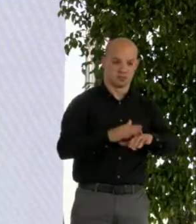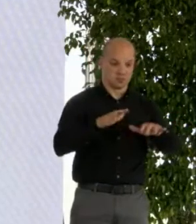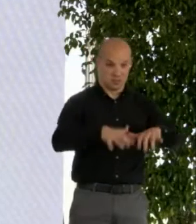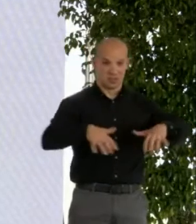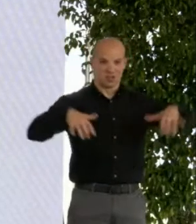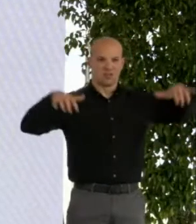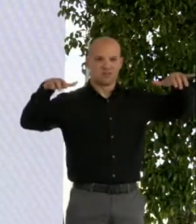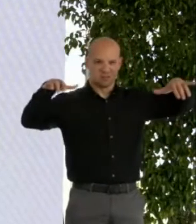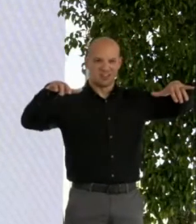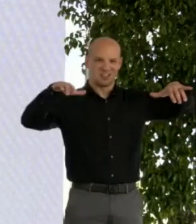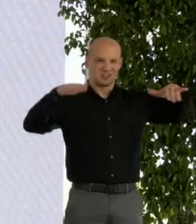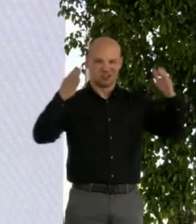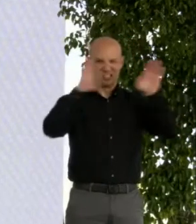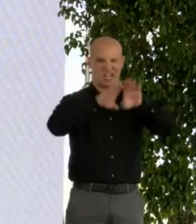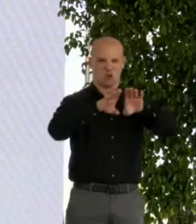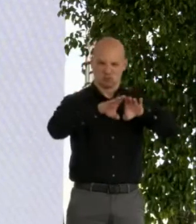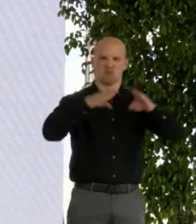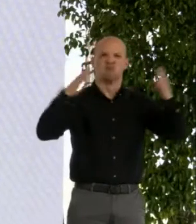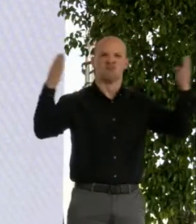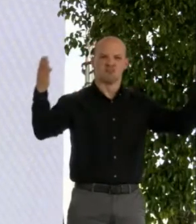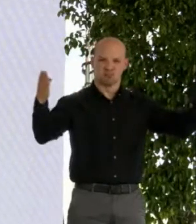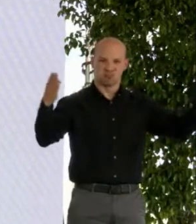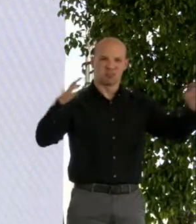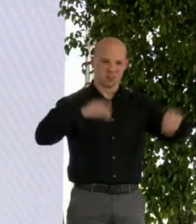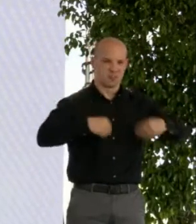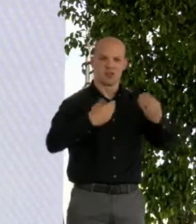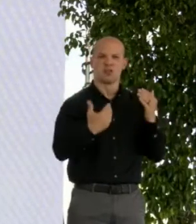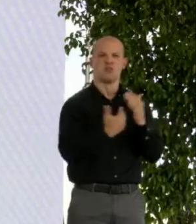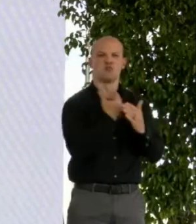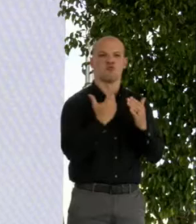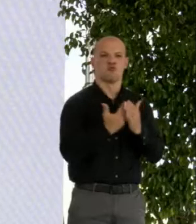aire libre va a ser un lugar para exponer talentos nuevos